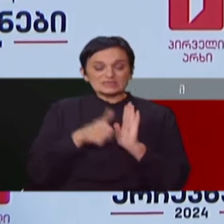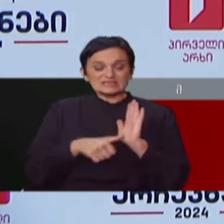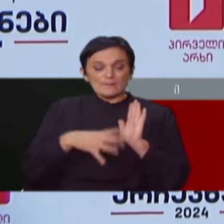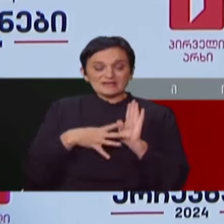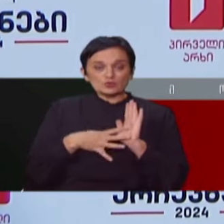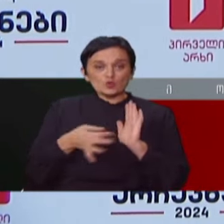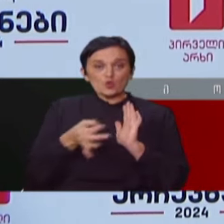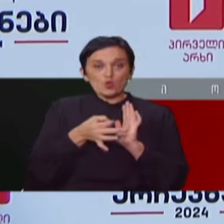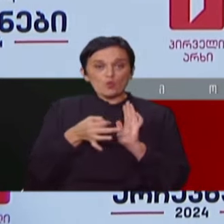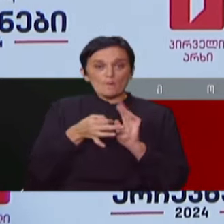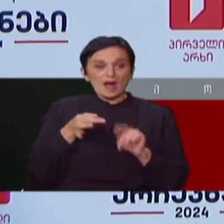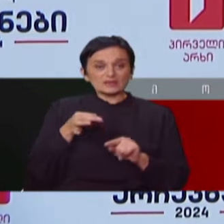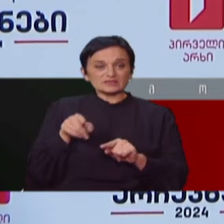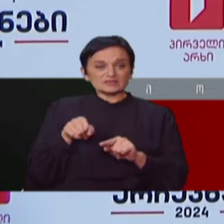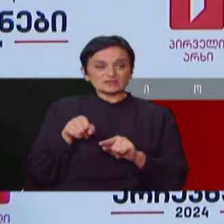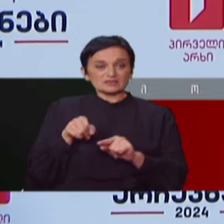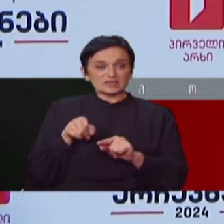79 უბანზე